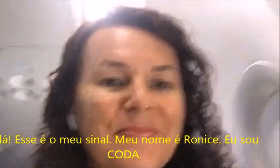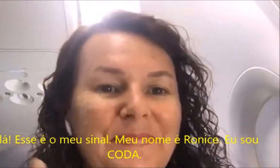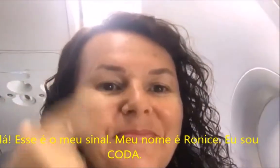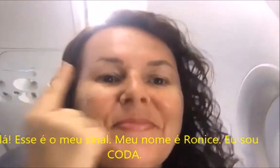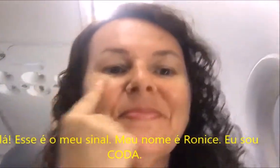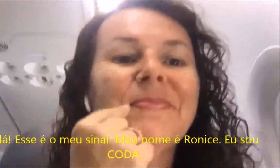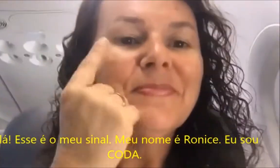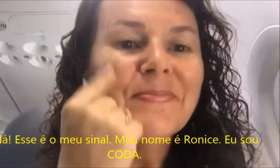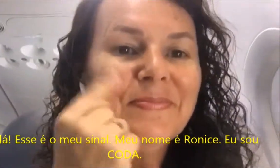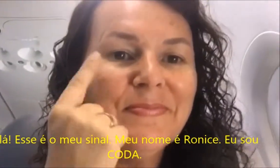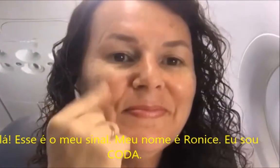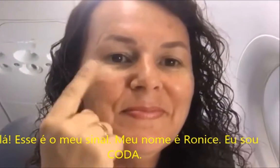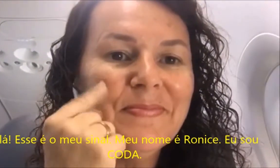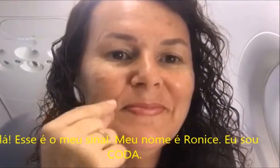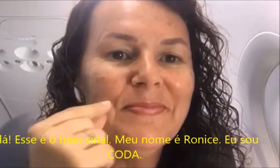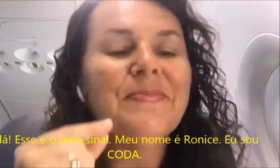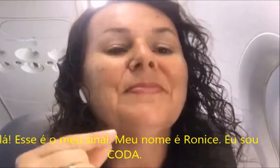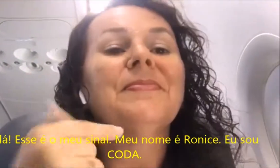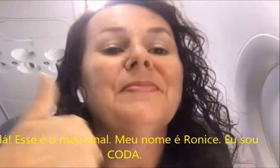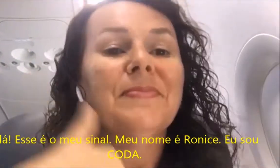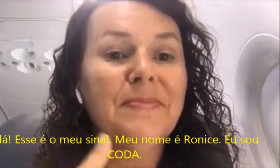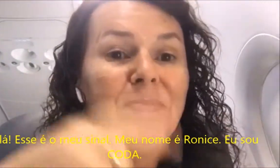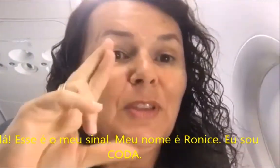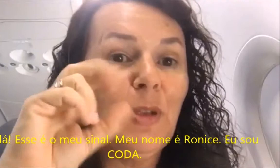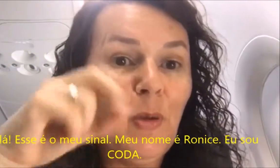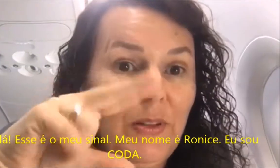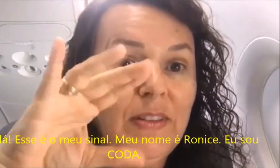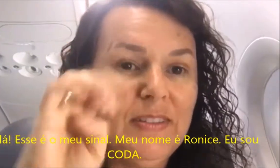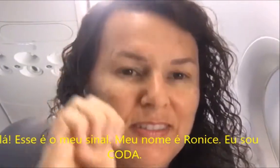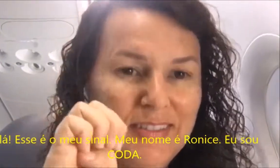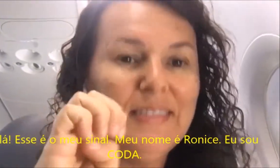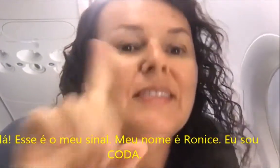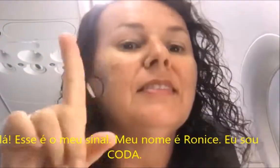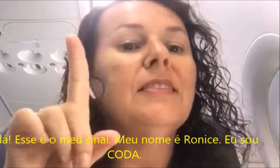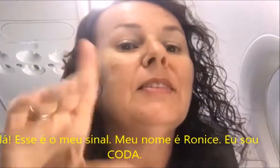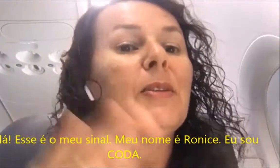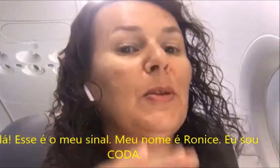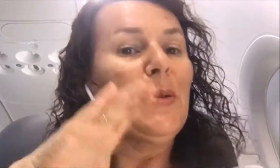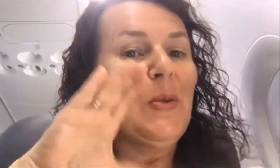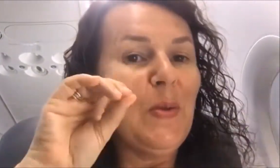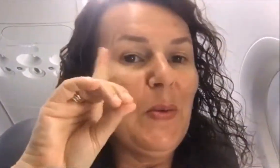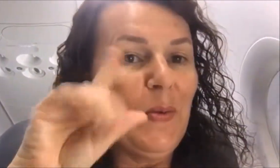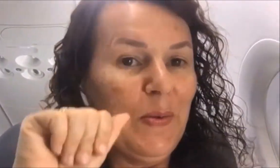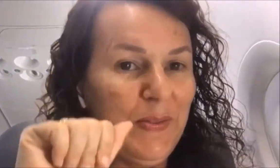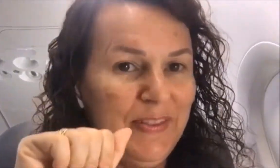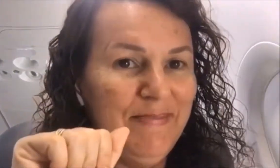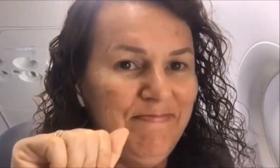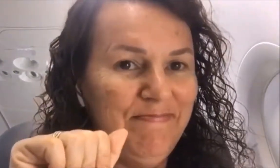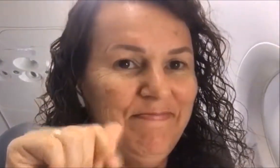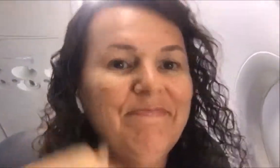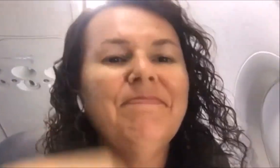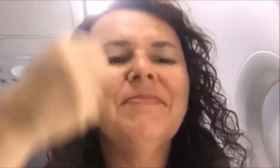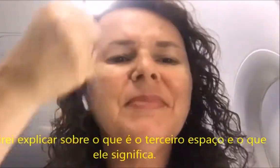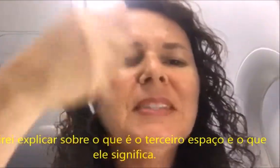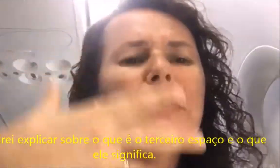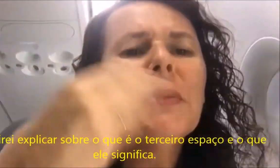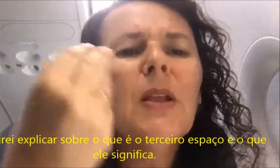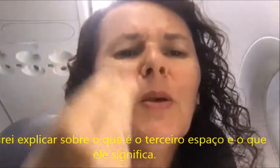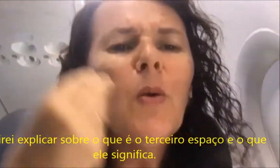meu sinal e o meu nome é Ronice. Eu sou coda. Eu irei